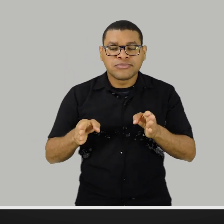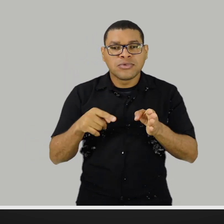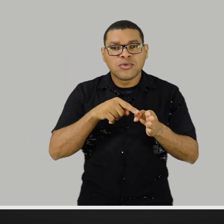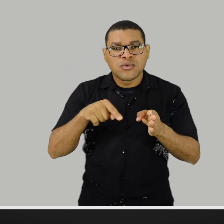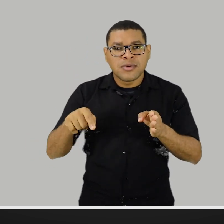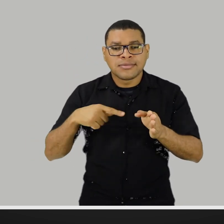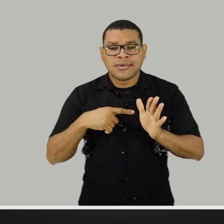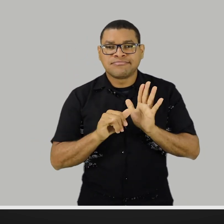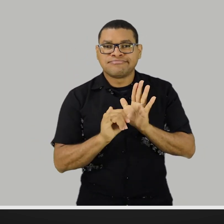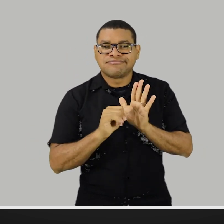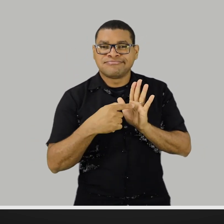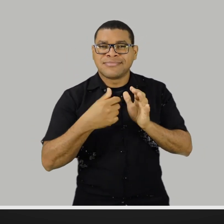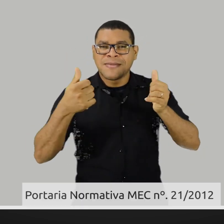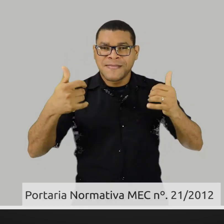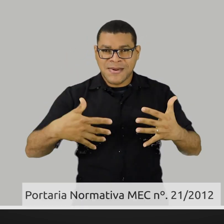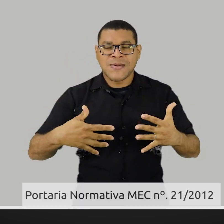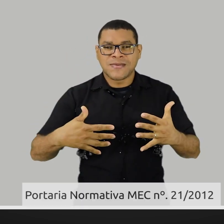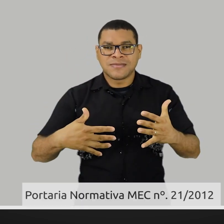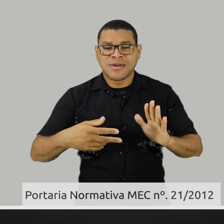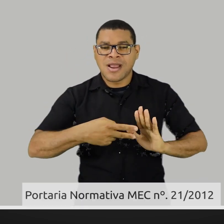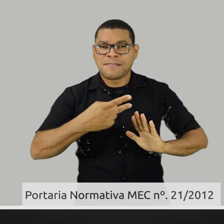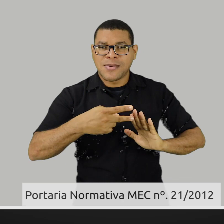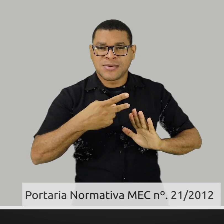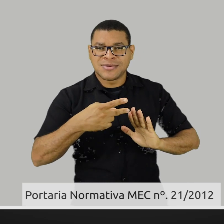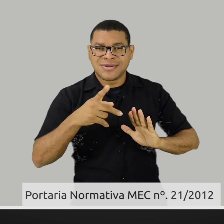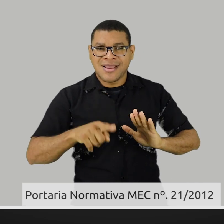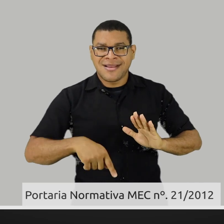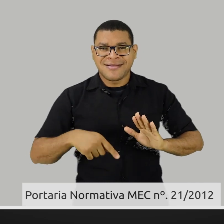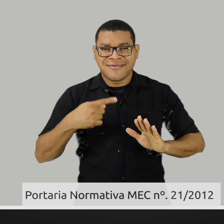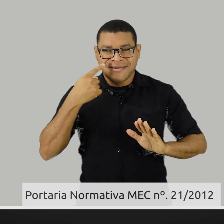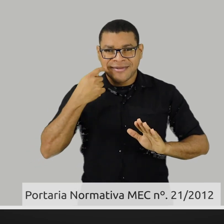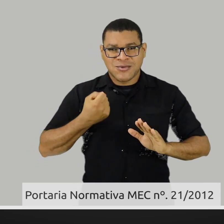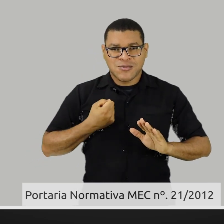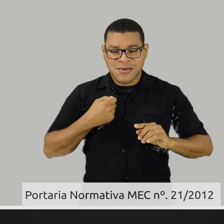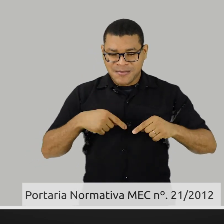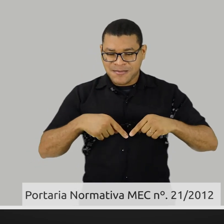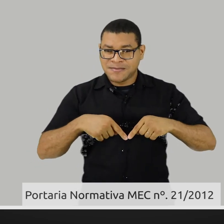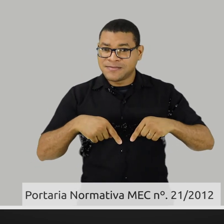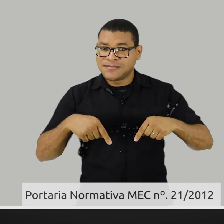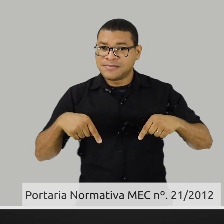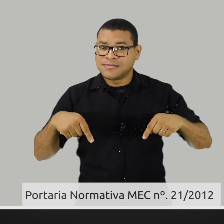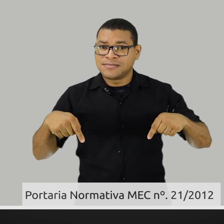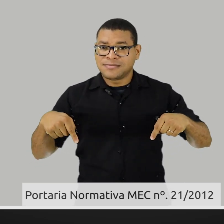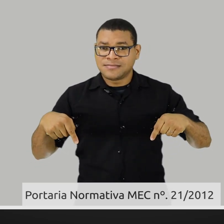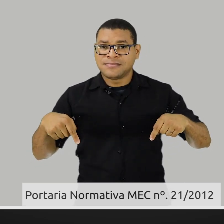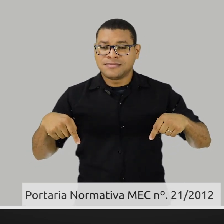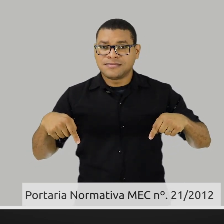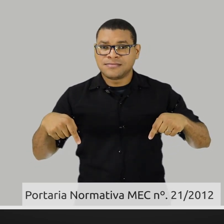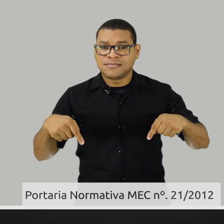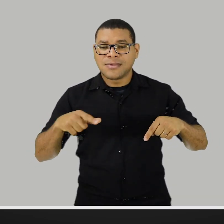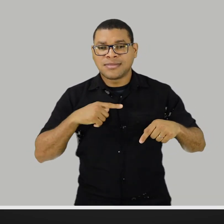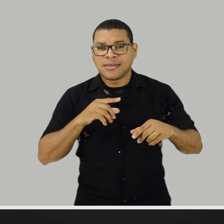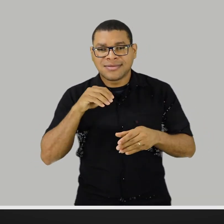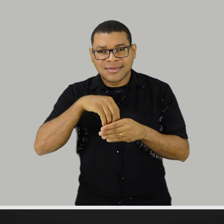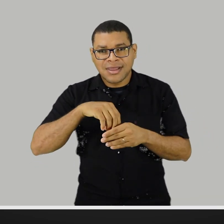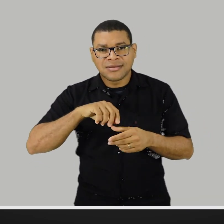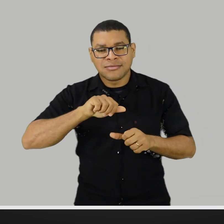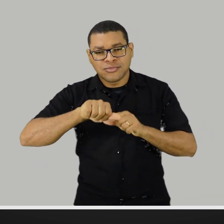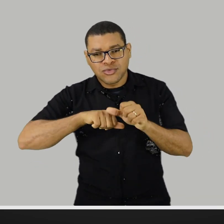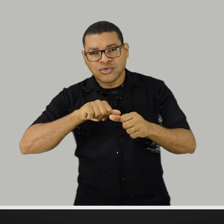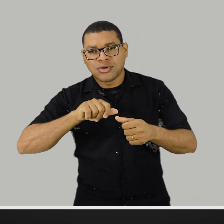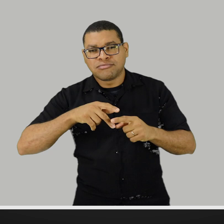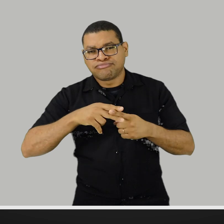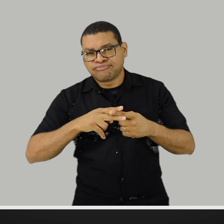estabelecidos neste digital na portaria normativa MEC nº 21/2012 e suas